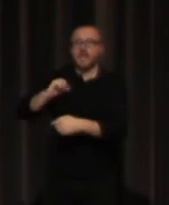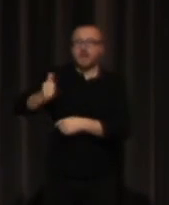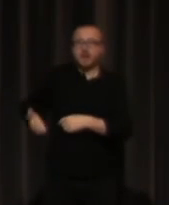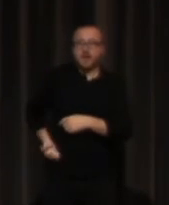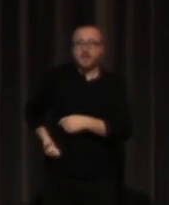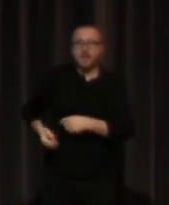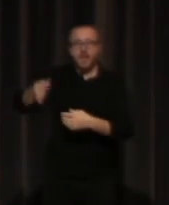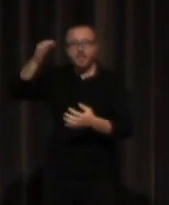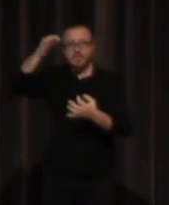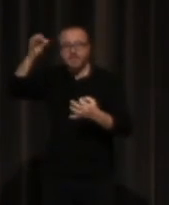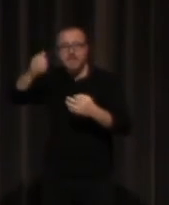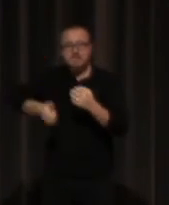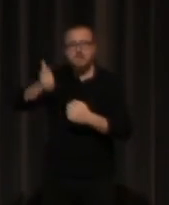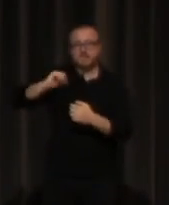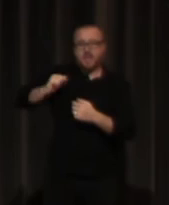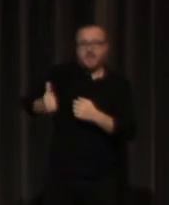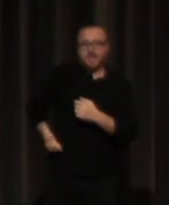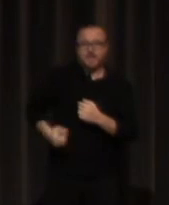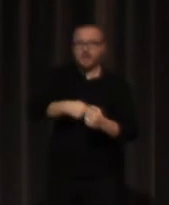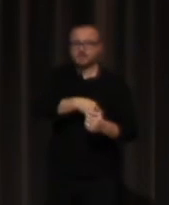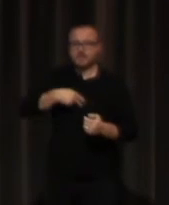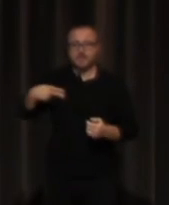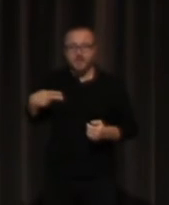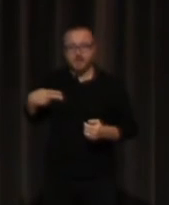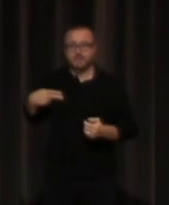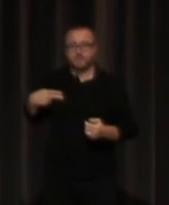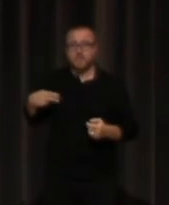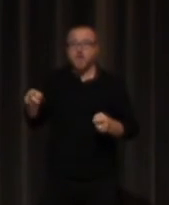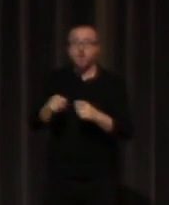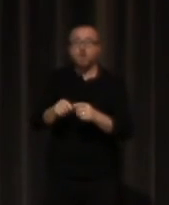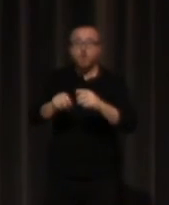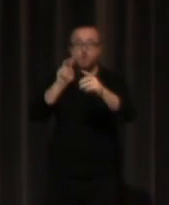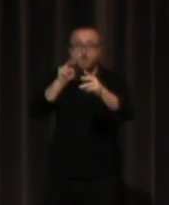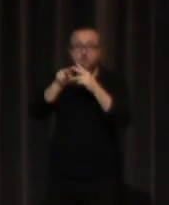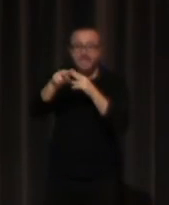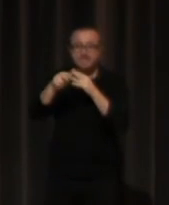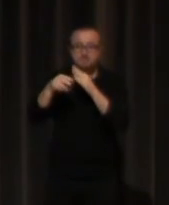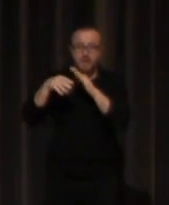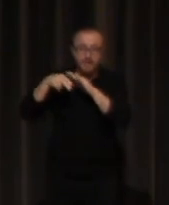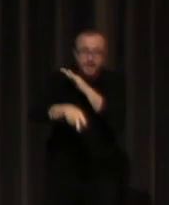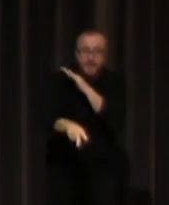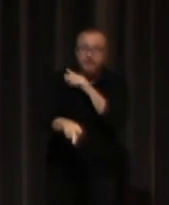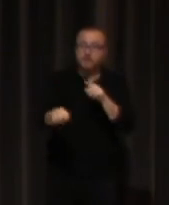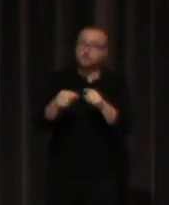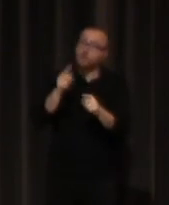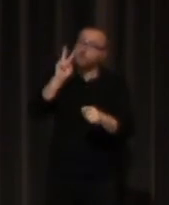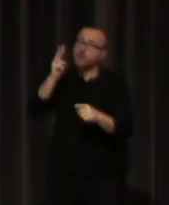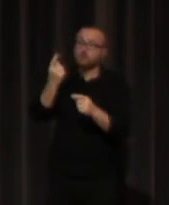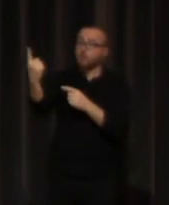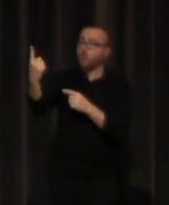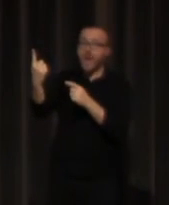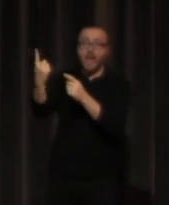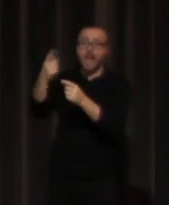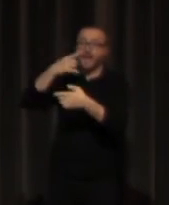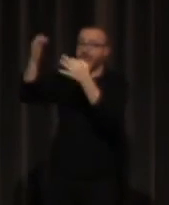que acaba sent un verdader prisma que transforma la realitat en milions de taques de llum. Hi